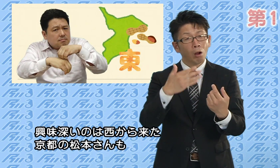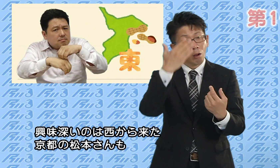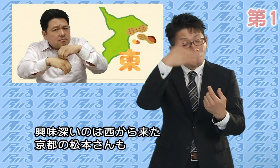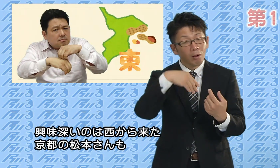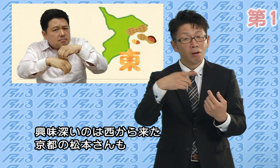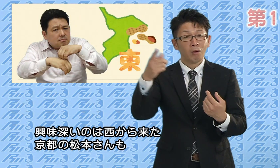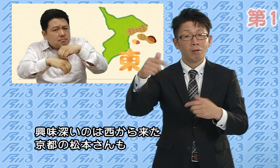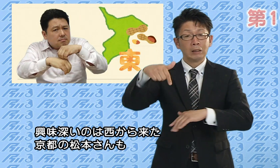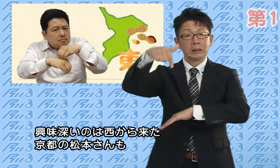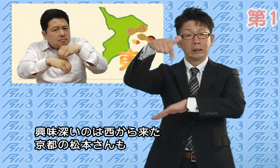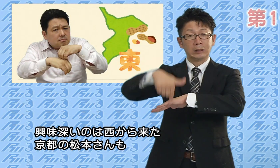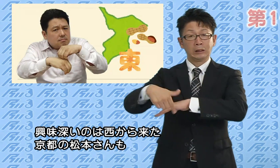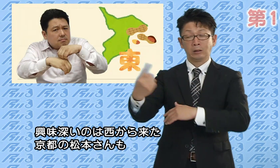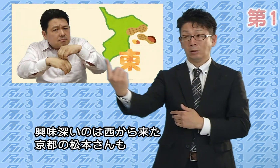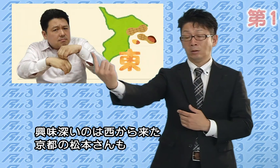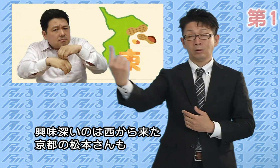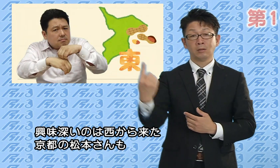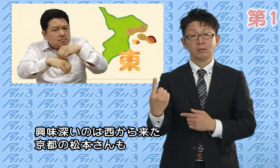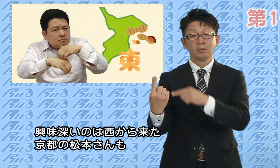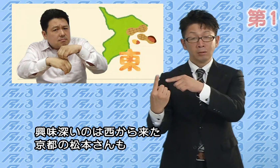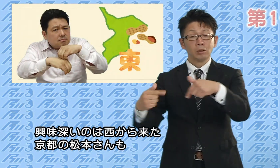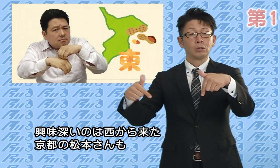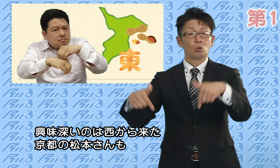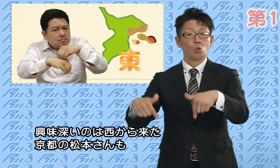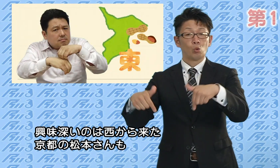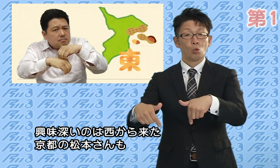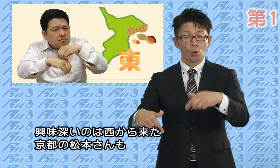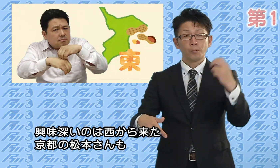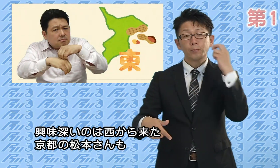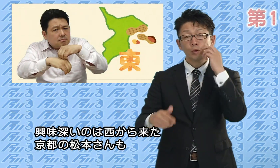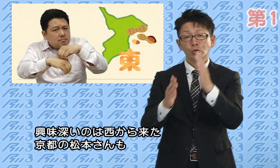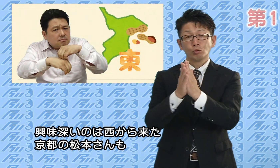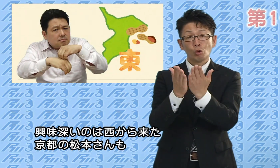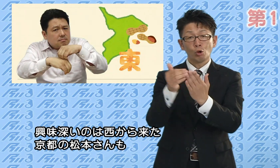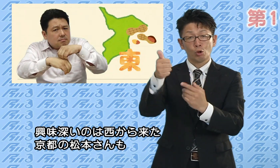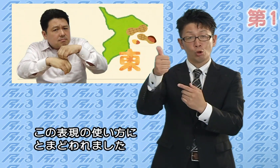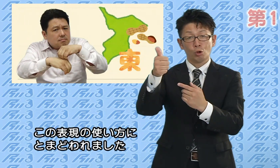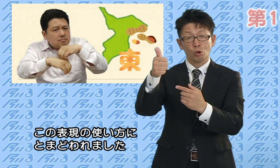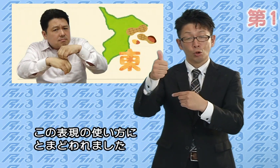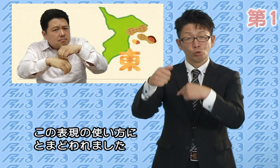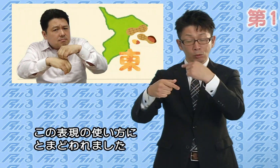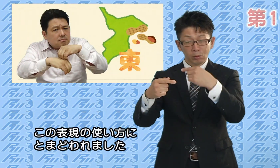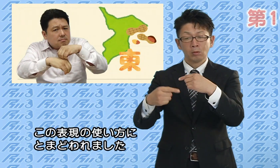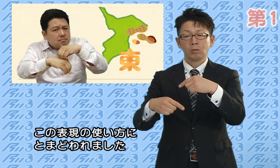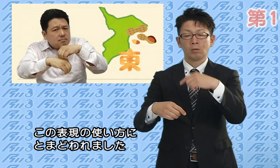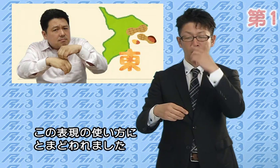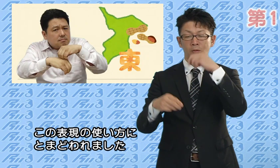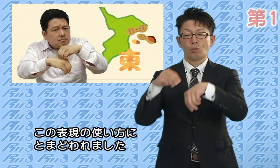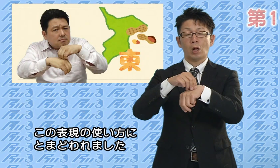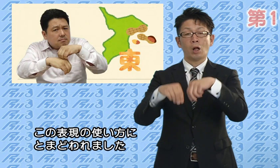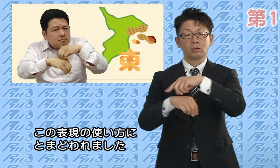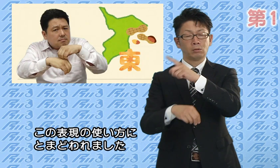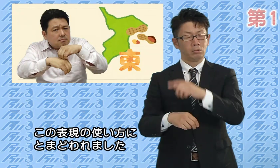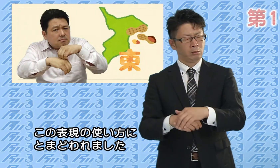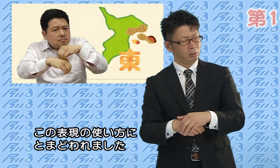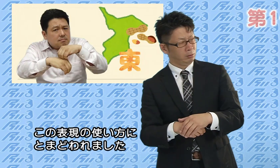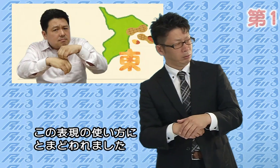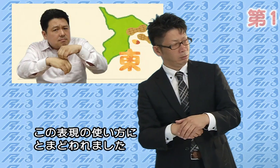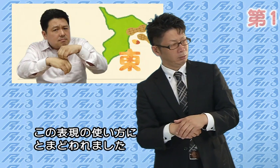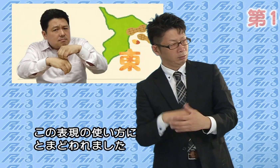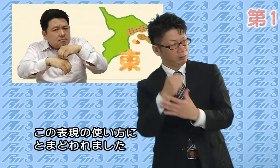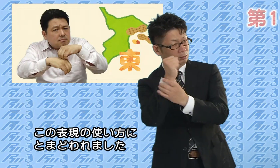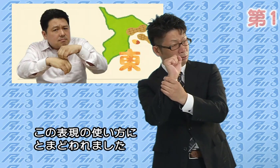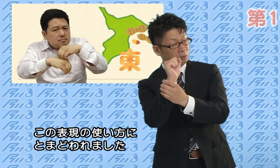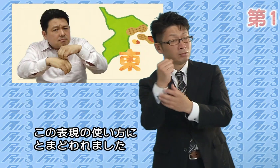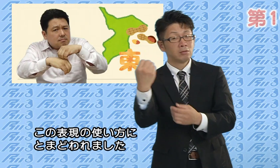。興味深いのは、西から来た京都の松本さんもこの表現の使い